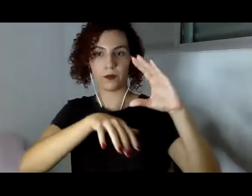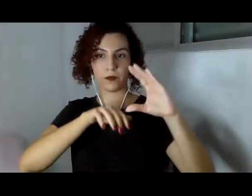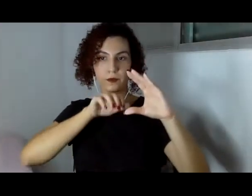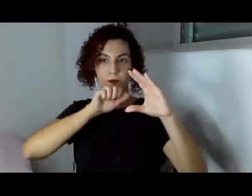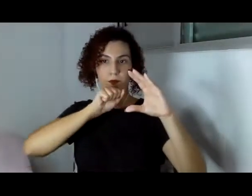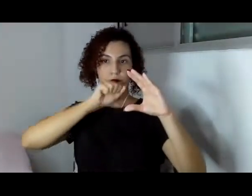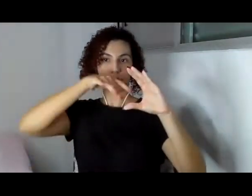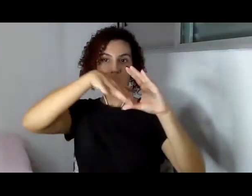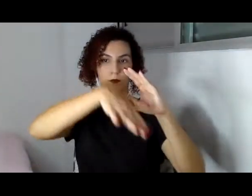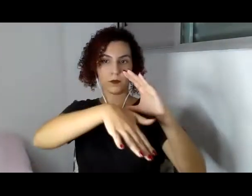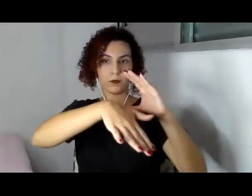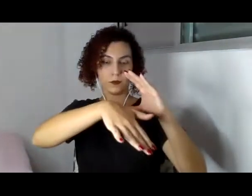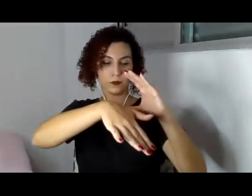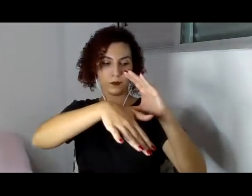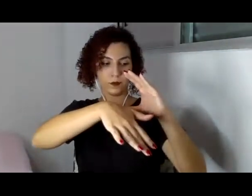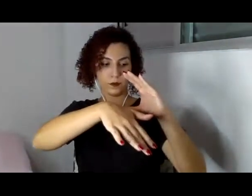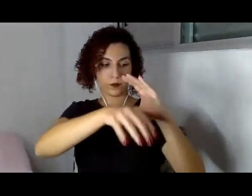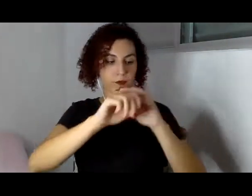Aquário.